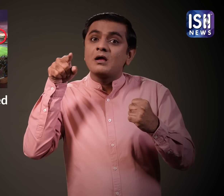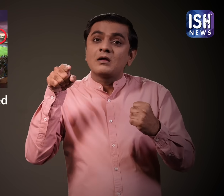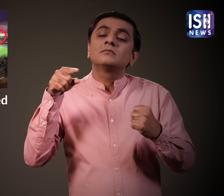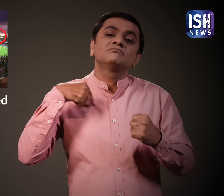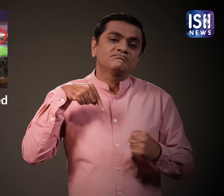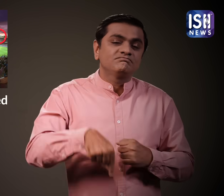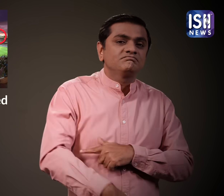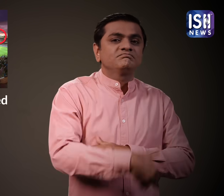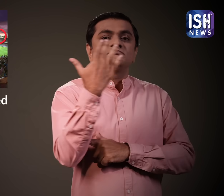है